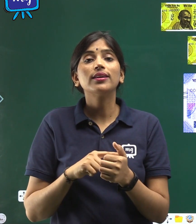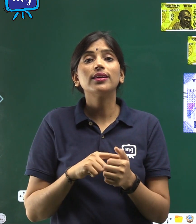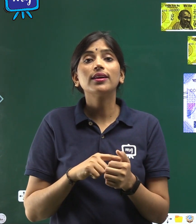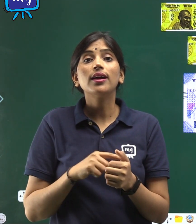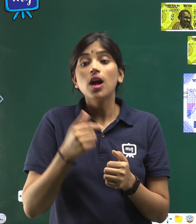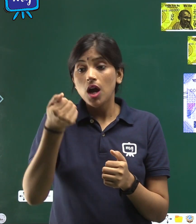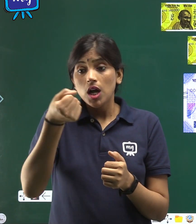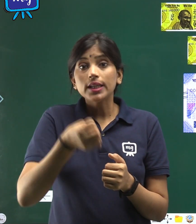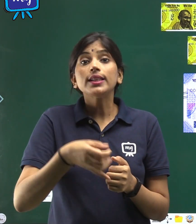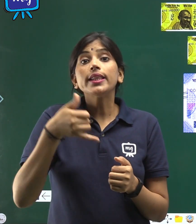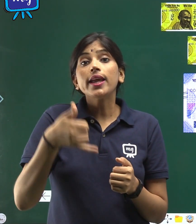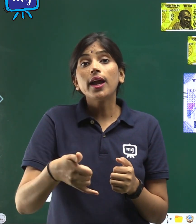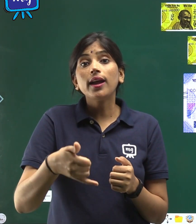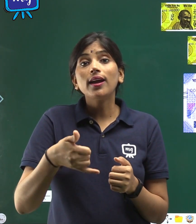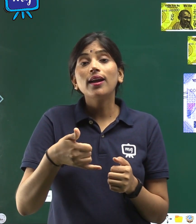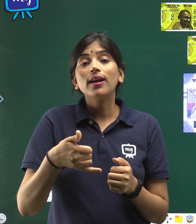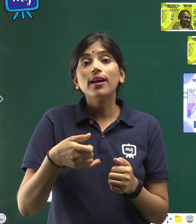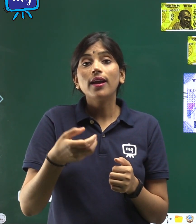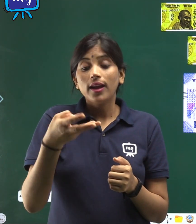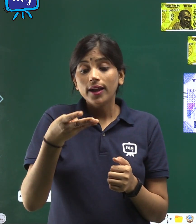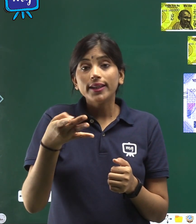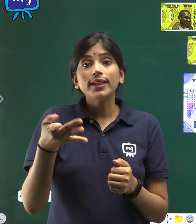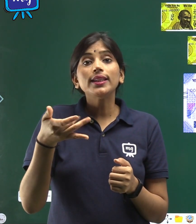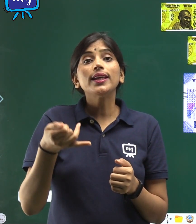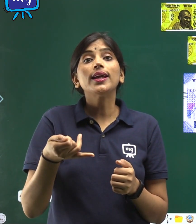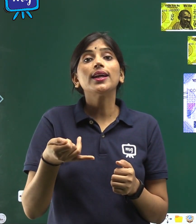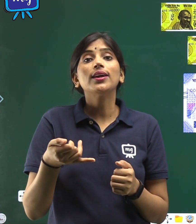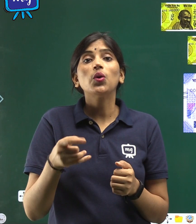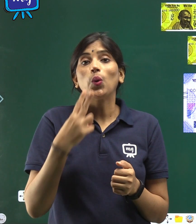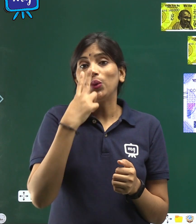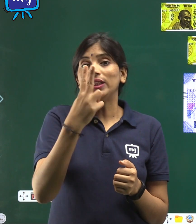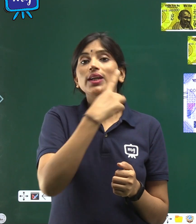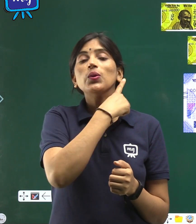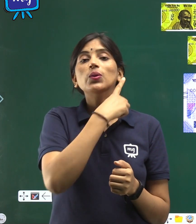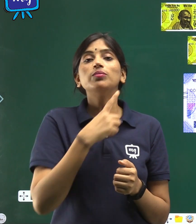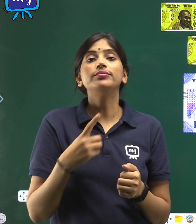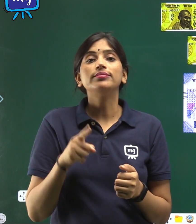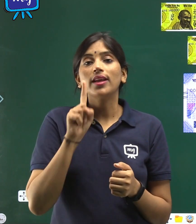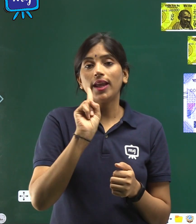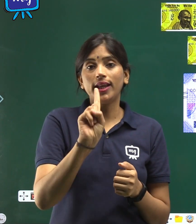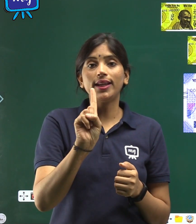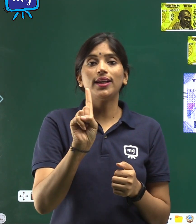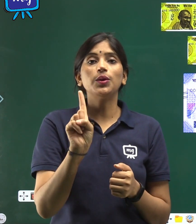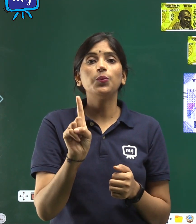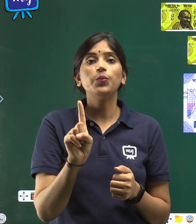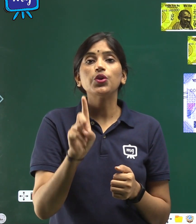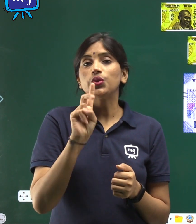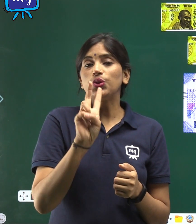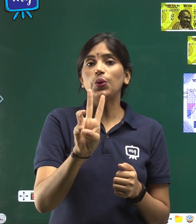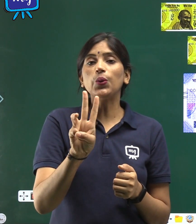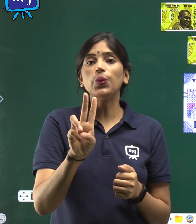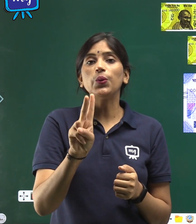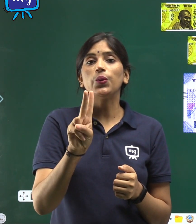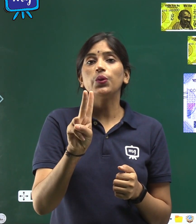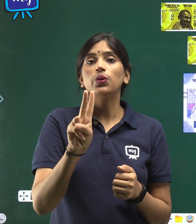और कितने हैं? गिनते हैं। देखो, 1,